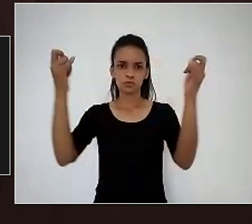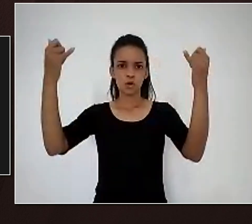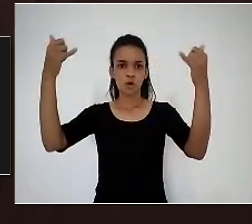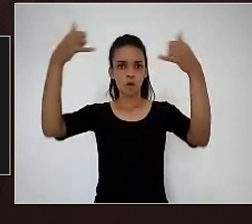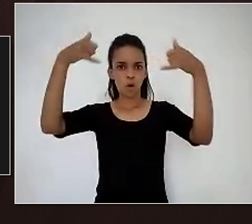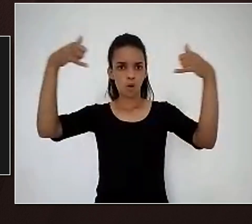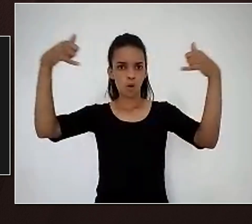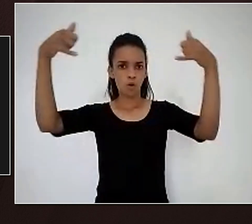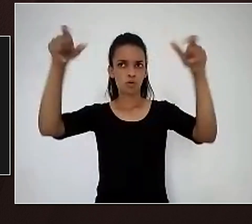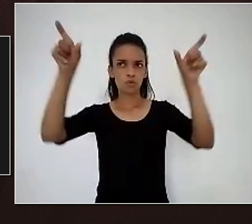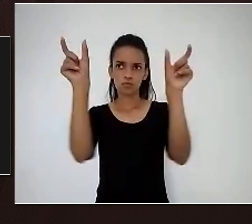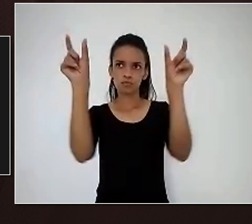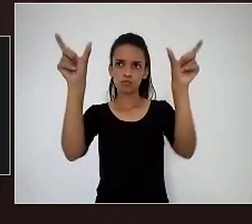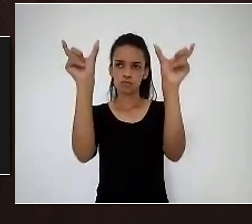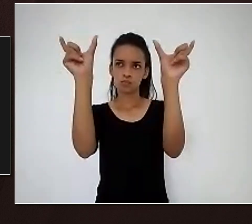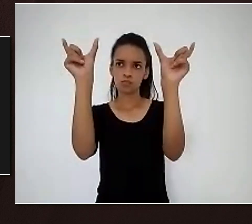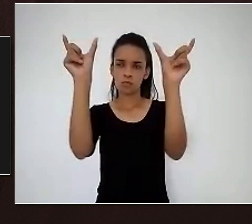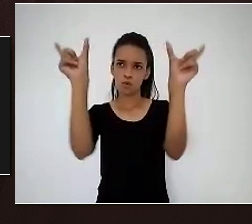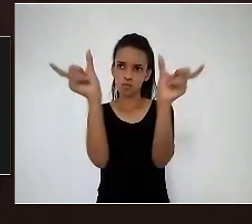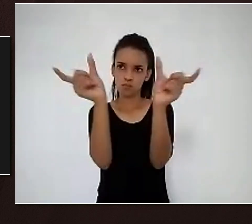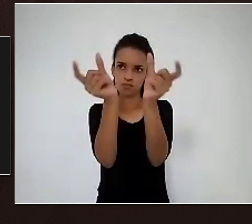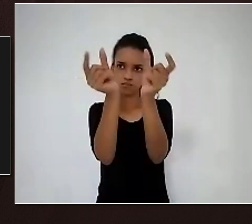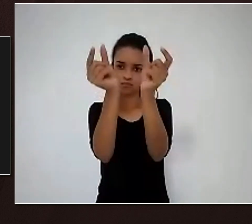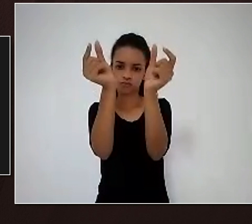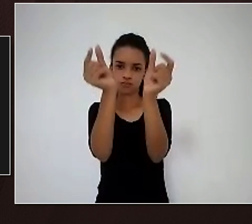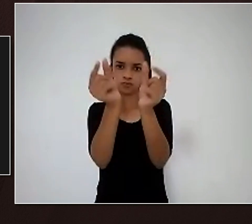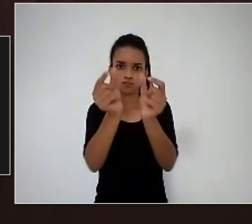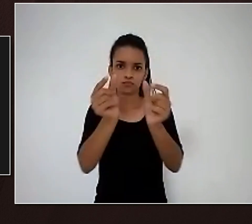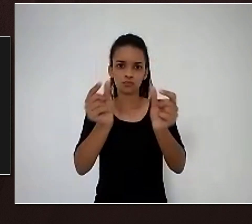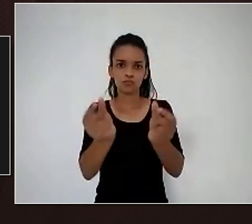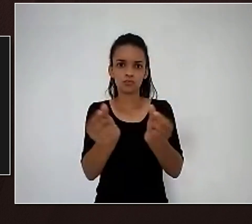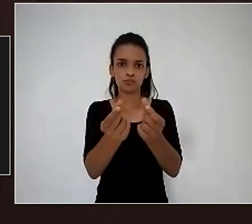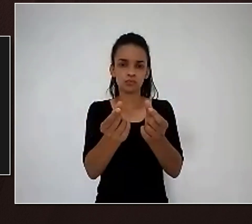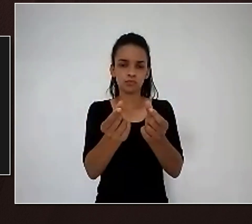que a través de los tubos llevaban el aceite. Señor Jesús.